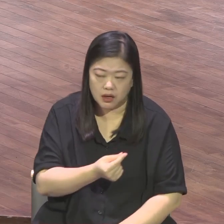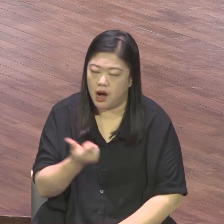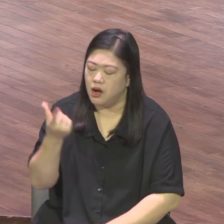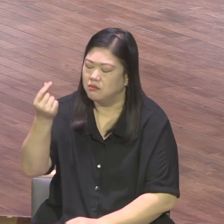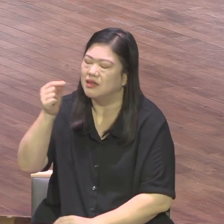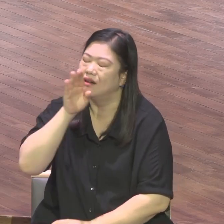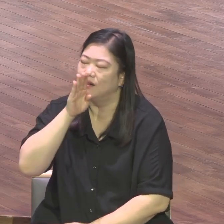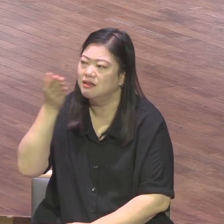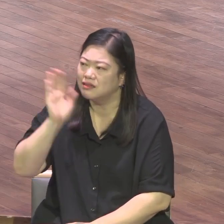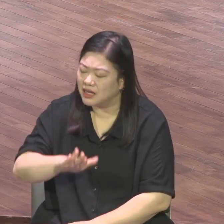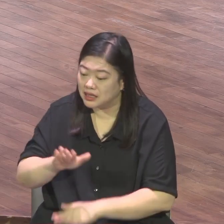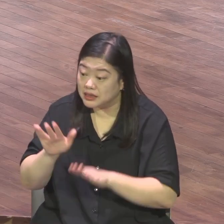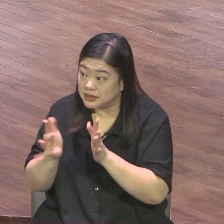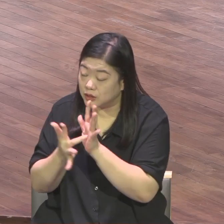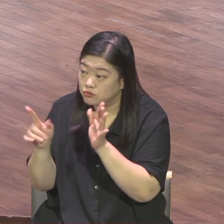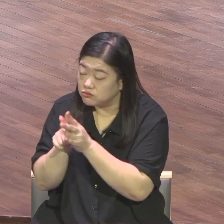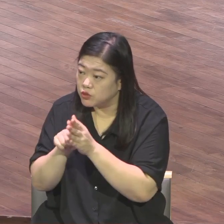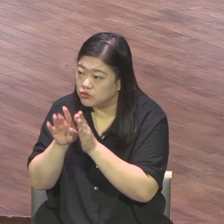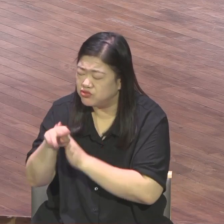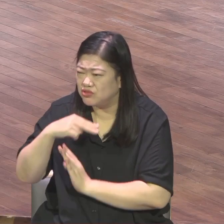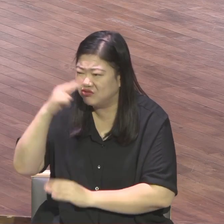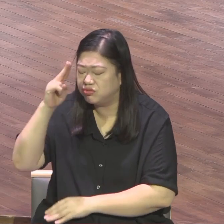전도, 간증전도입니다. 간증전도.